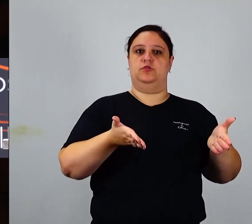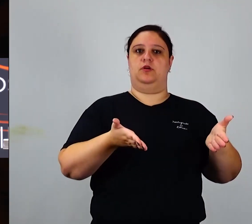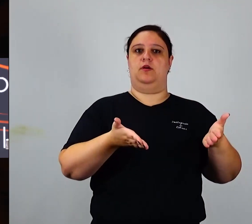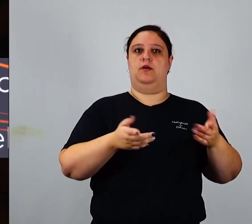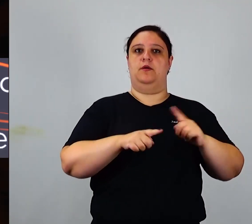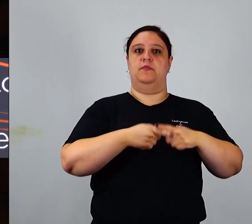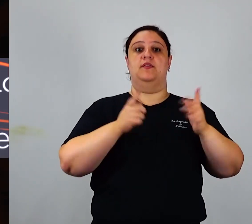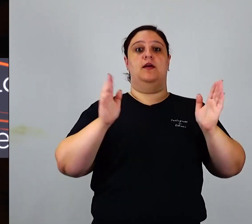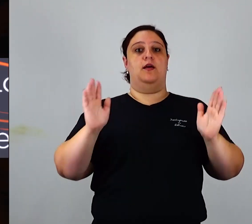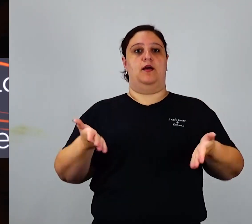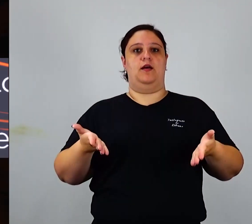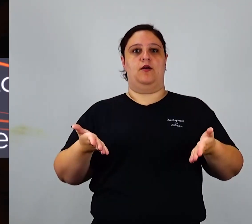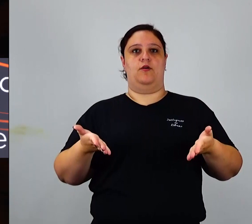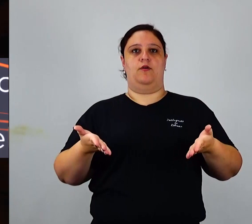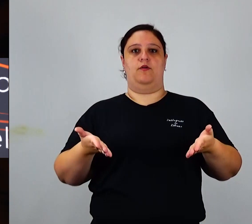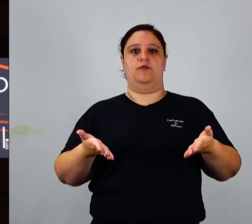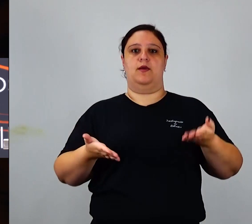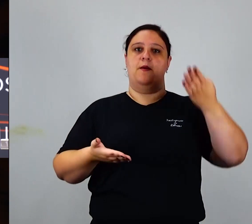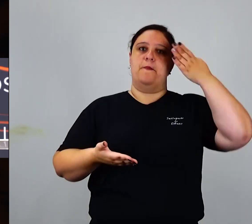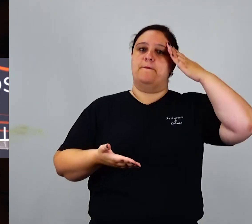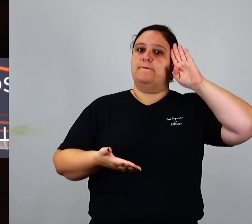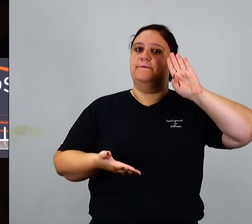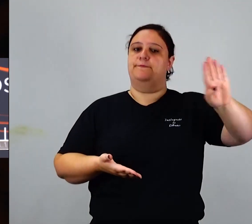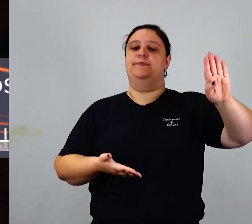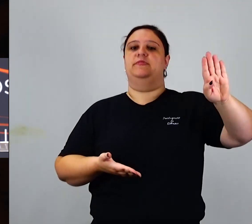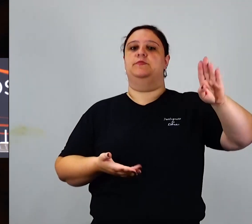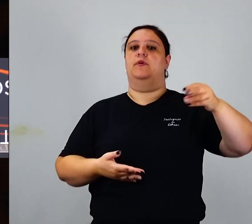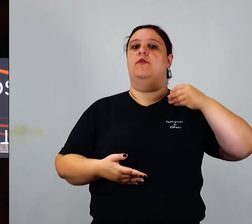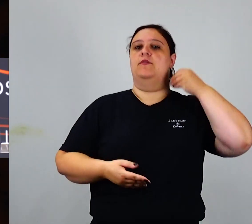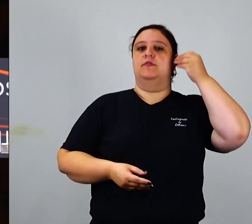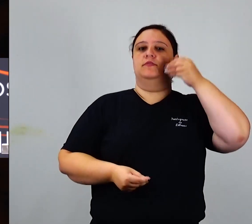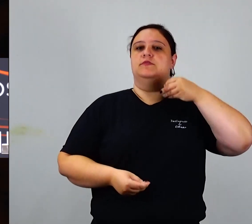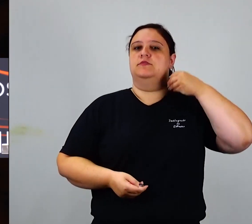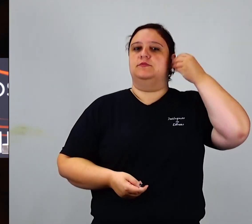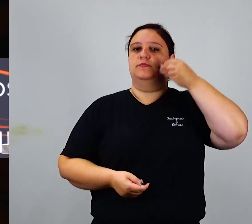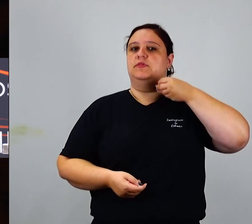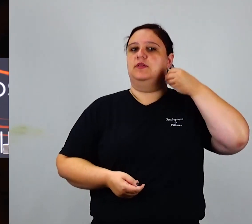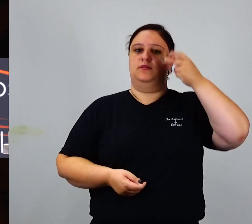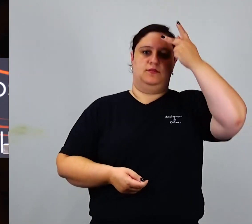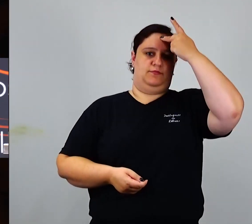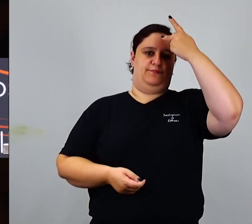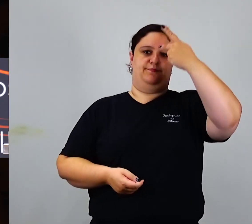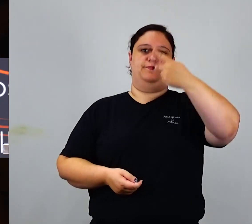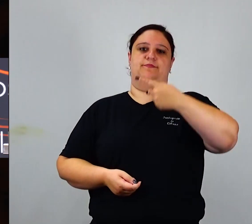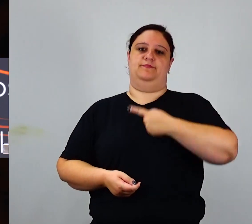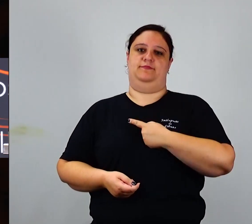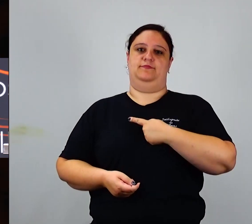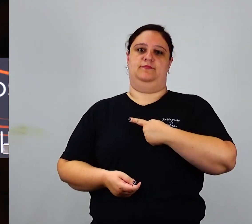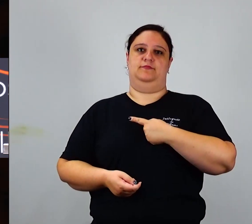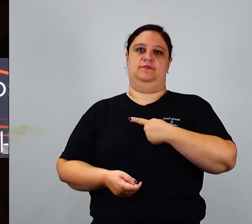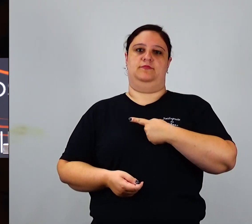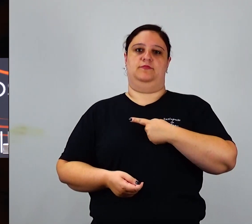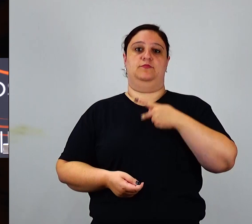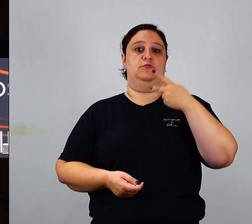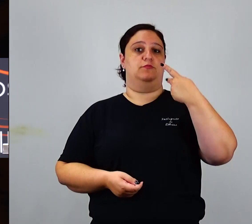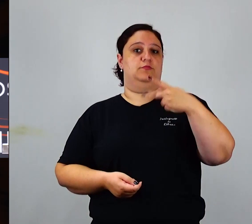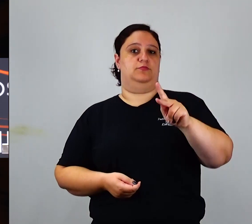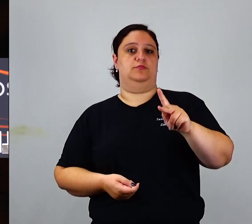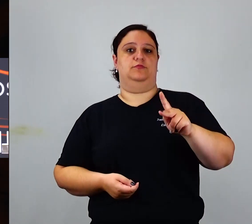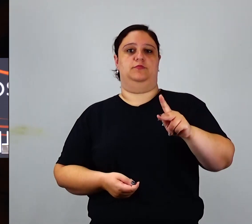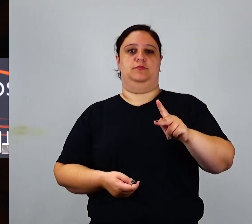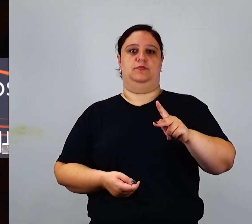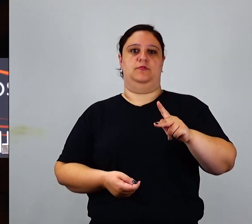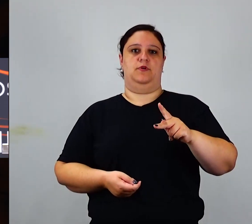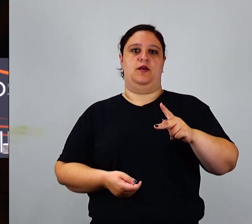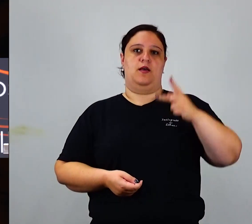nós estamos dando bastante ênfase à sua experiência pessoal, a sua experiência